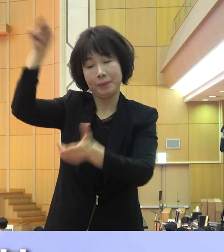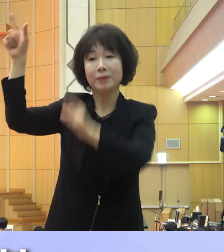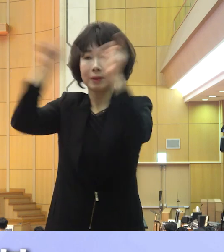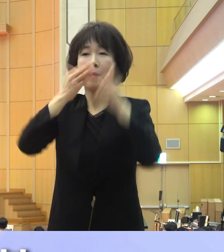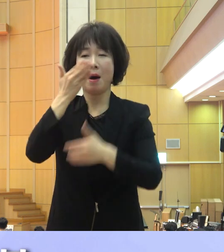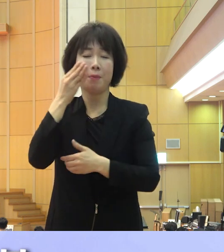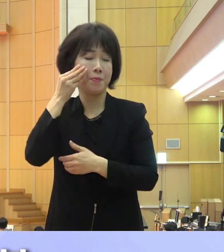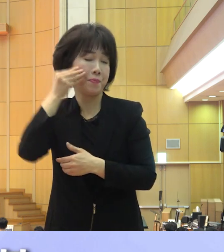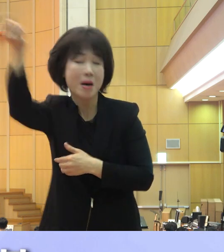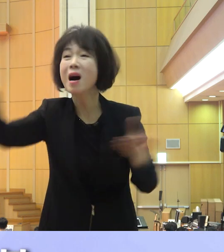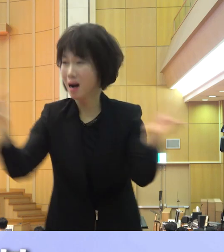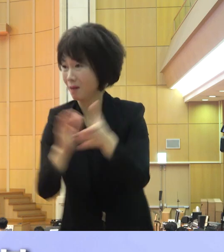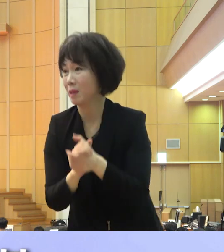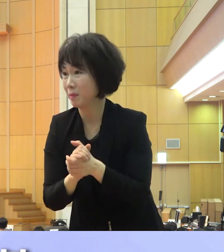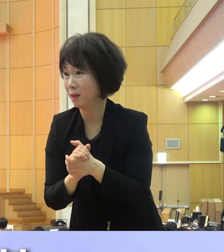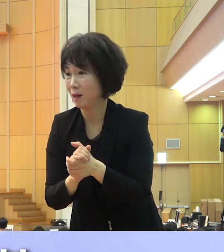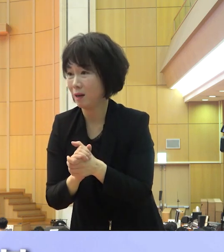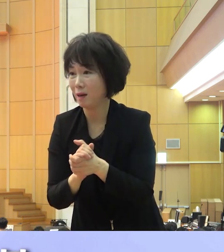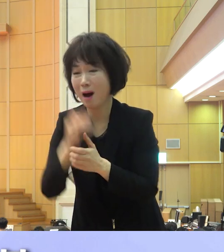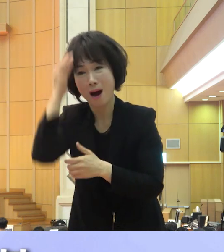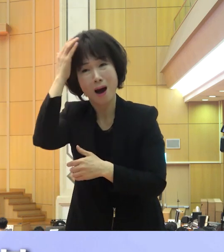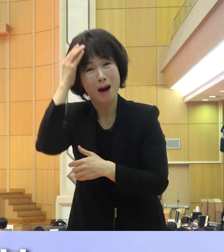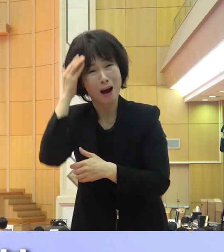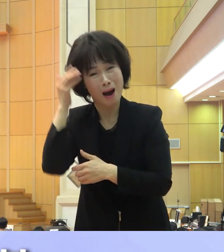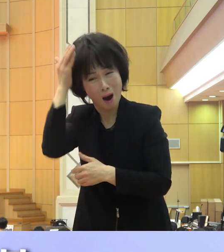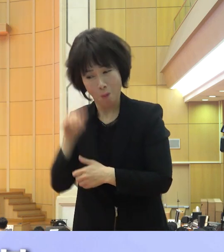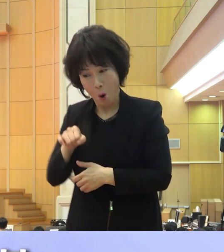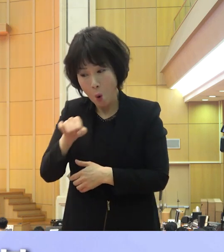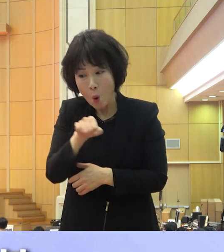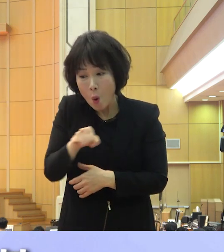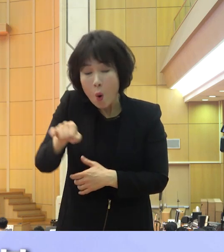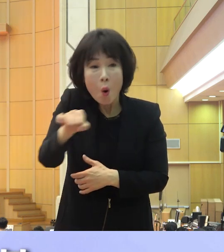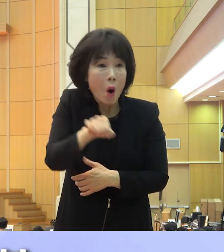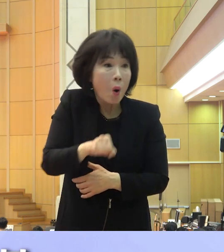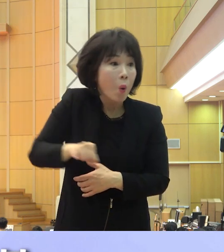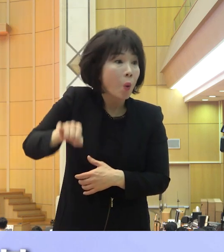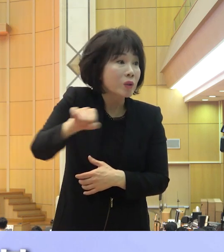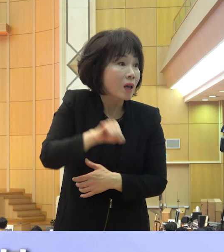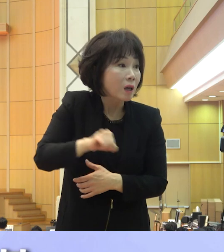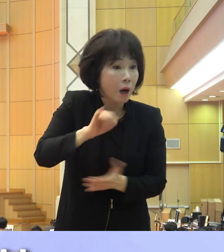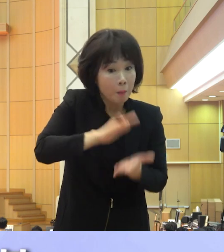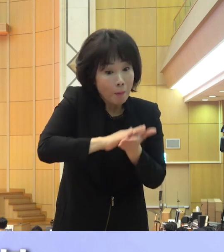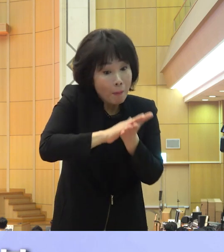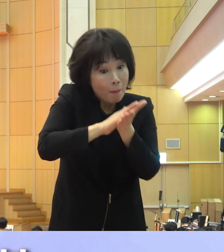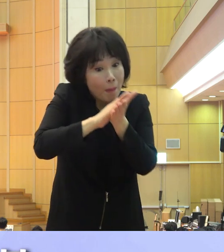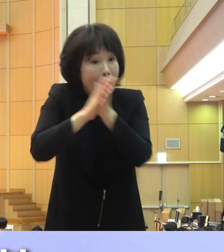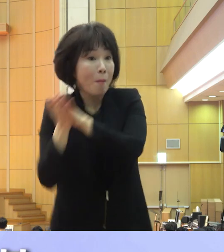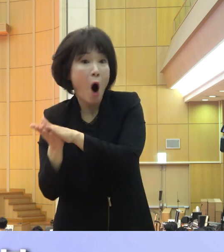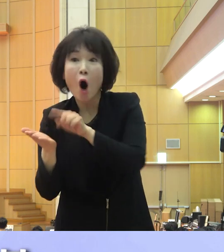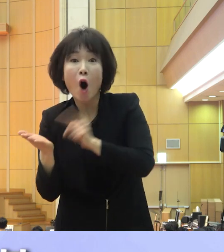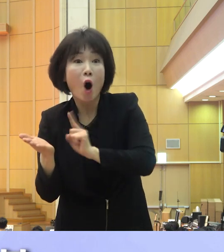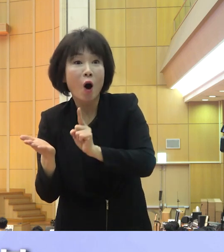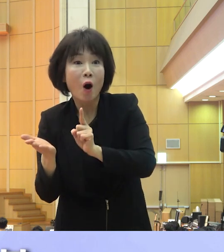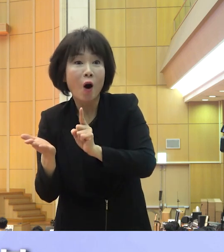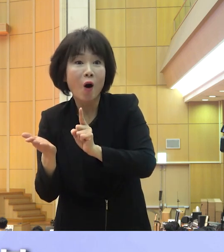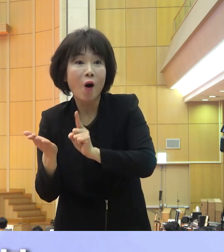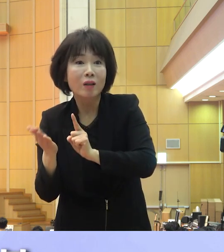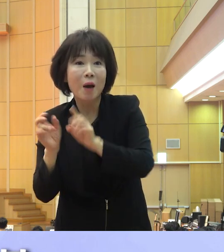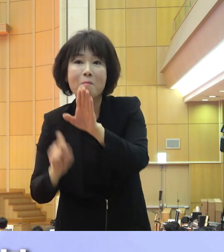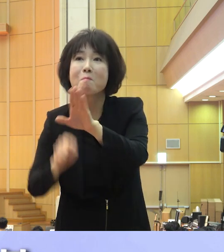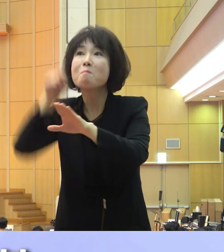산다. 올챙이가 개구리가 되면 물속에 계속 사는 게 아니라 물속에서 나와서 그